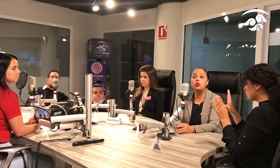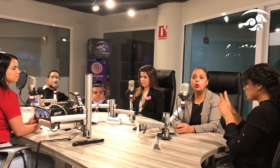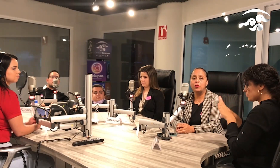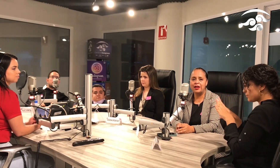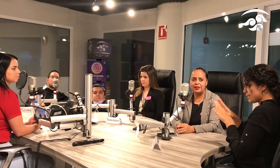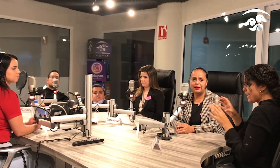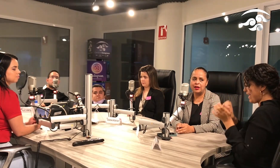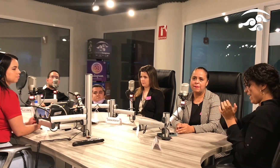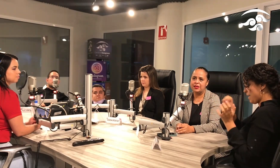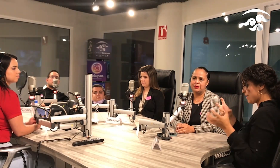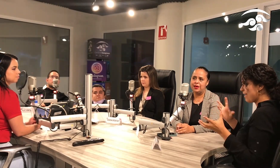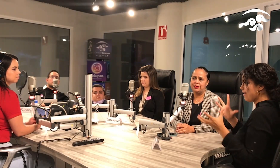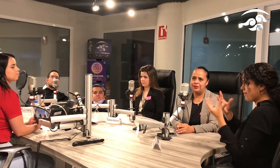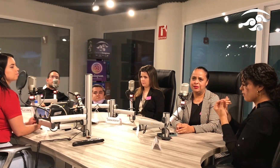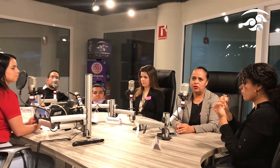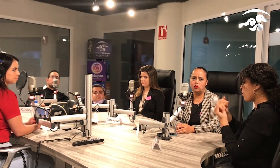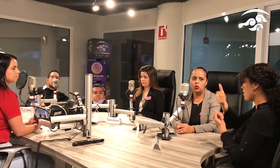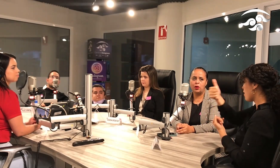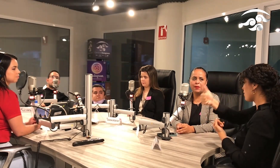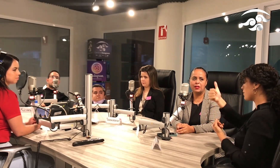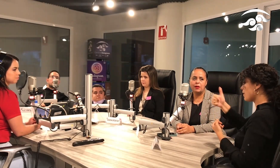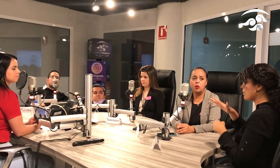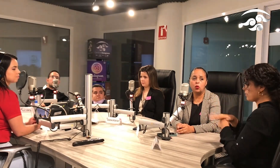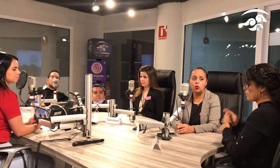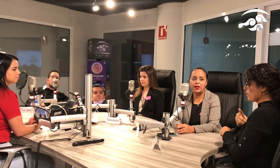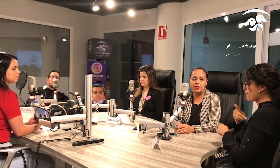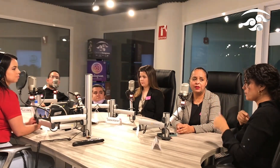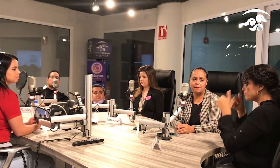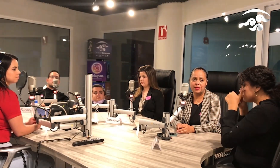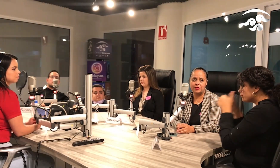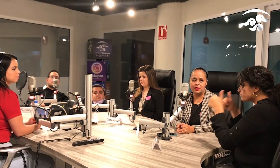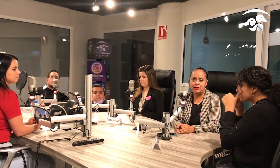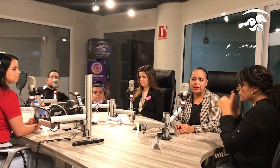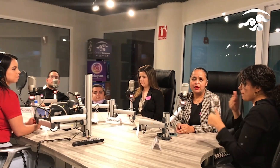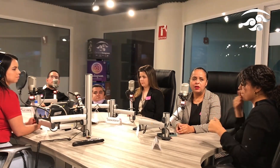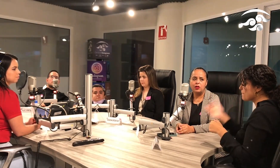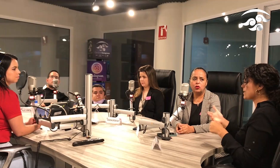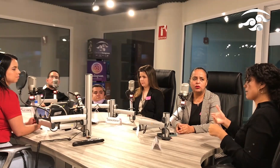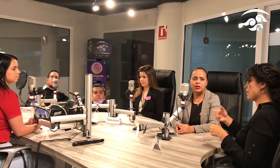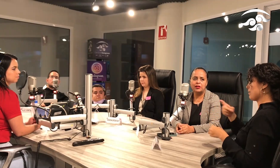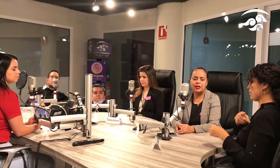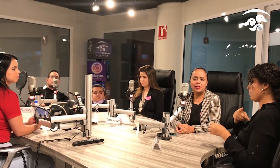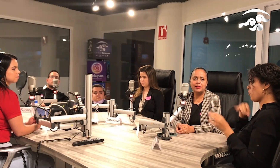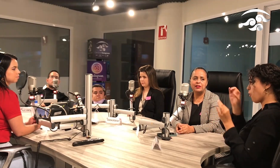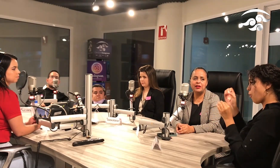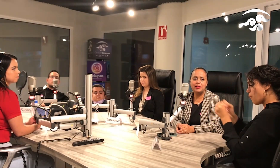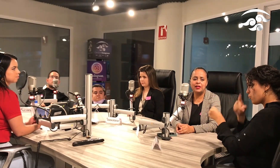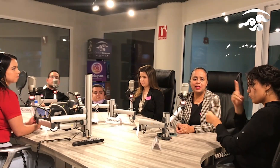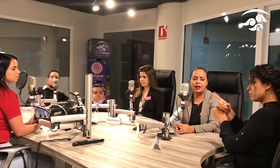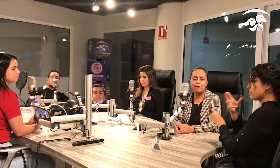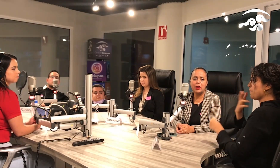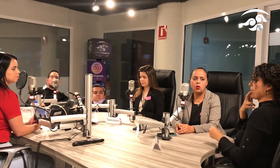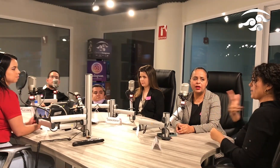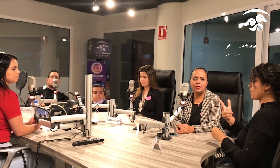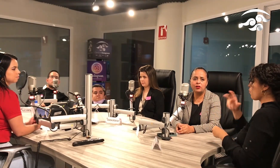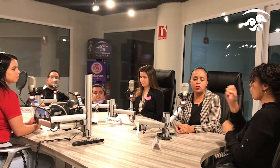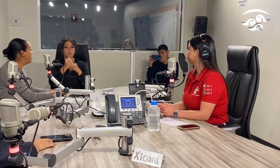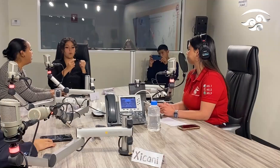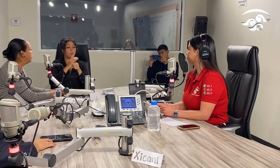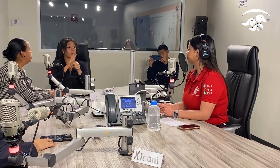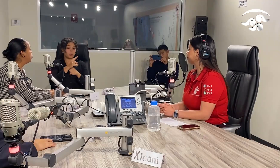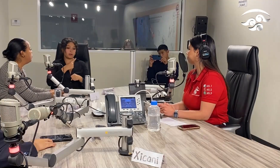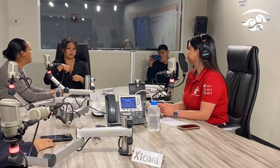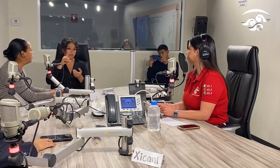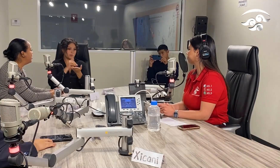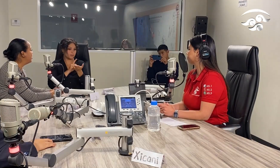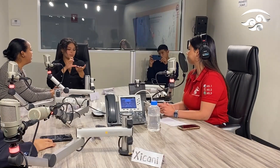por todas las discapacidades, no solamente por una discapacidad, y entonces se necesita dar la mejor atención.